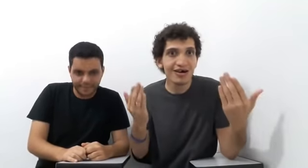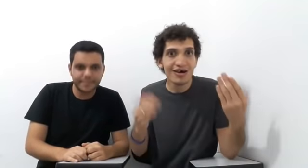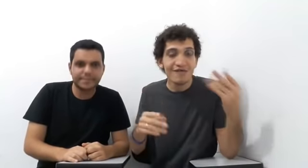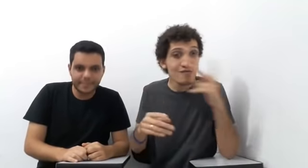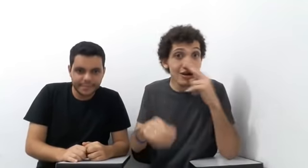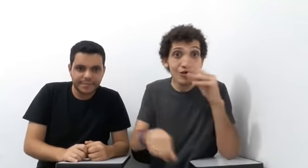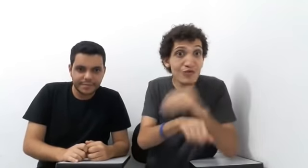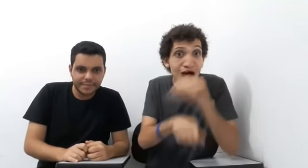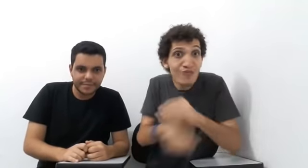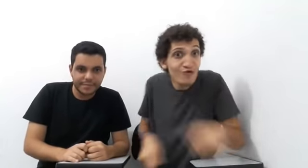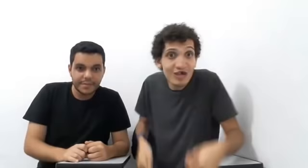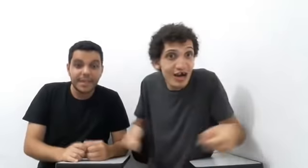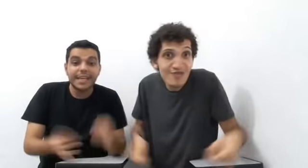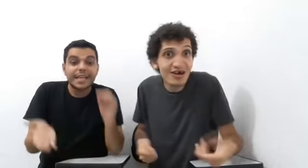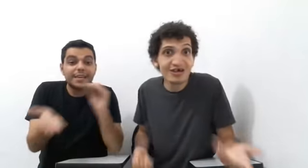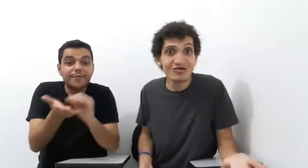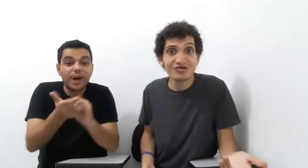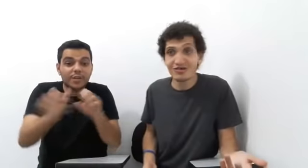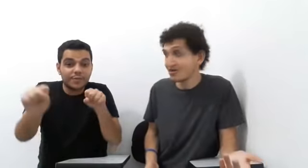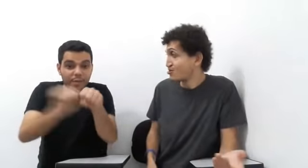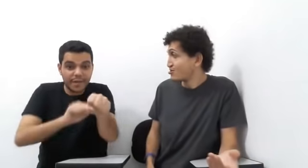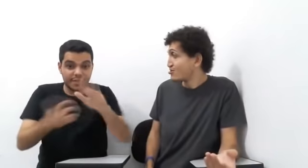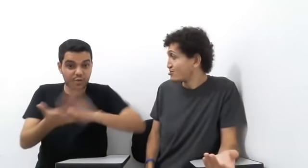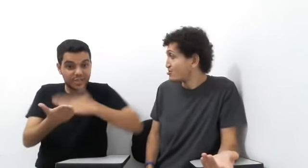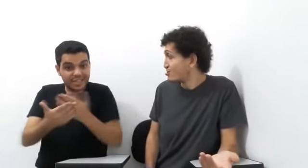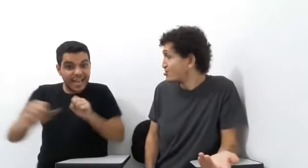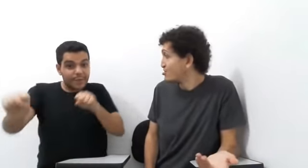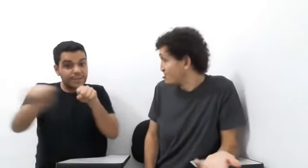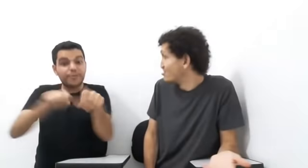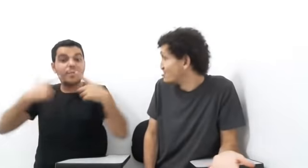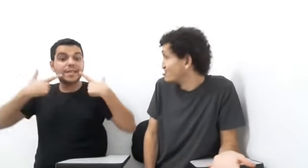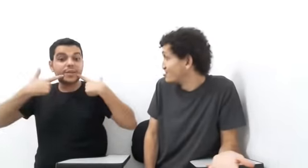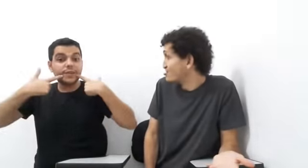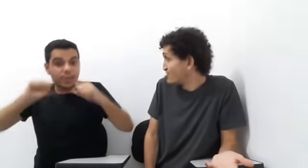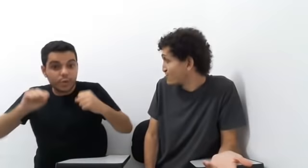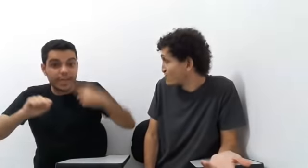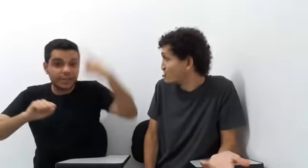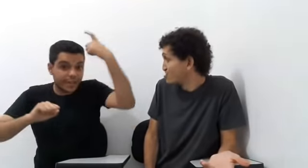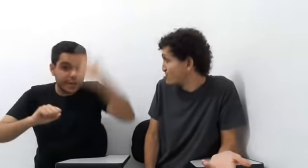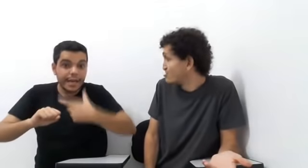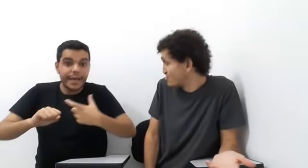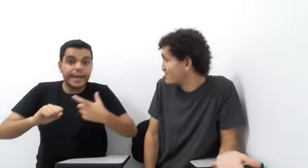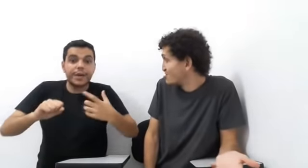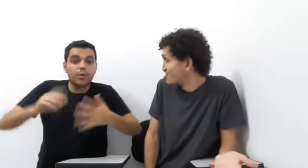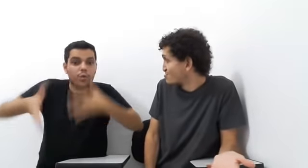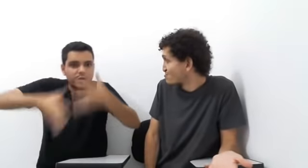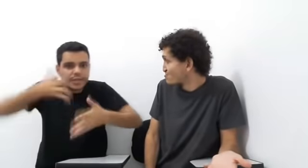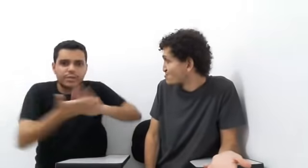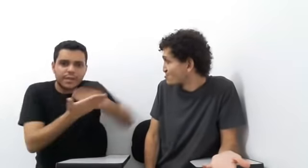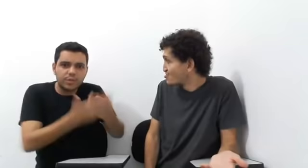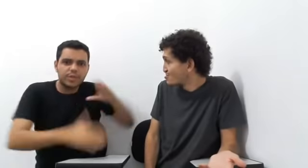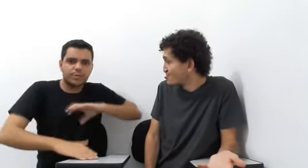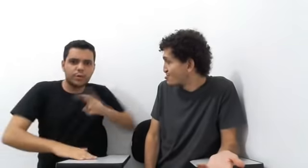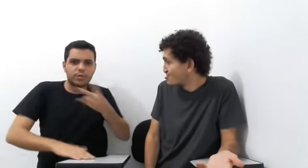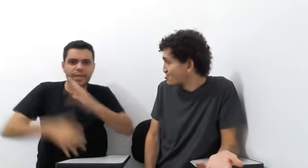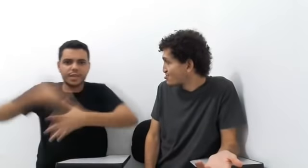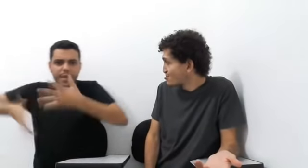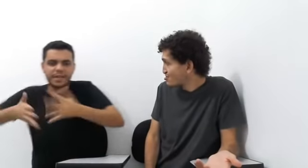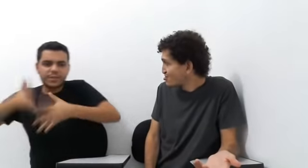Que parece cuidador, cadeirante. E falta formação, os intérpretes têm formação linguística. Eu consigo traduzir do português para a língua de